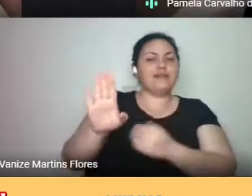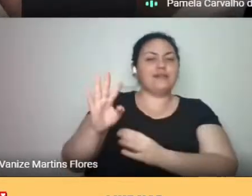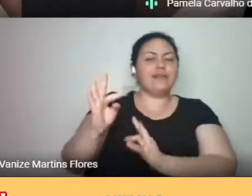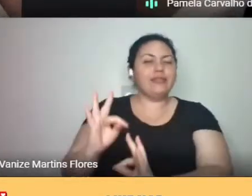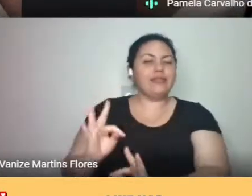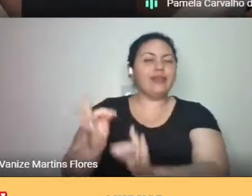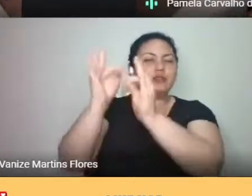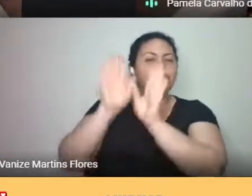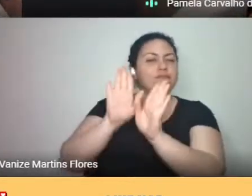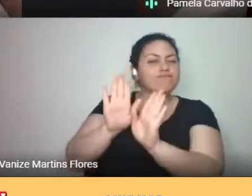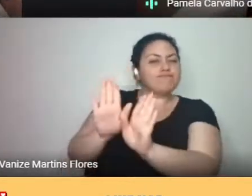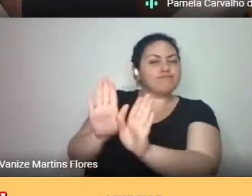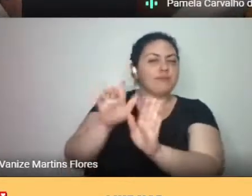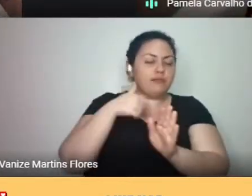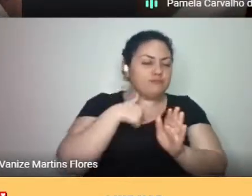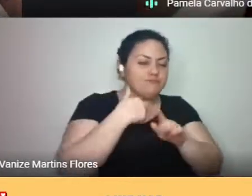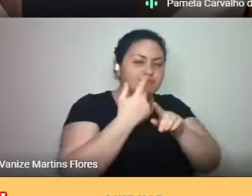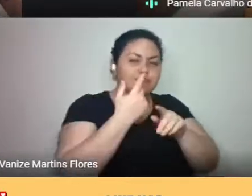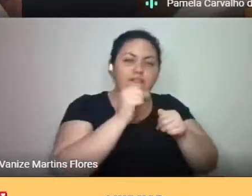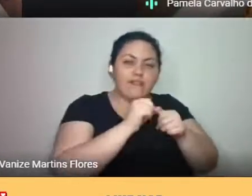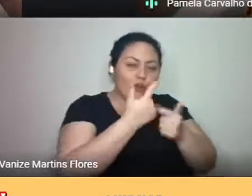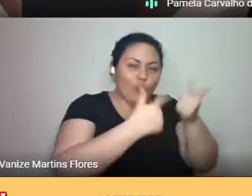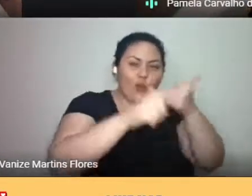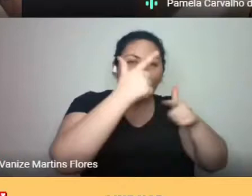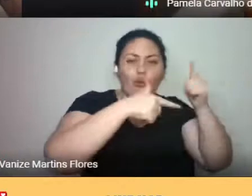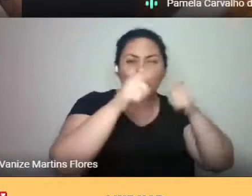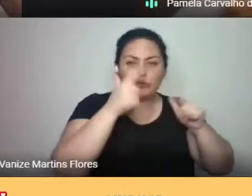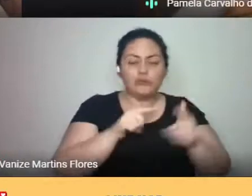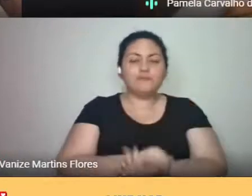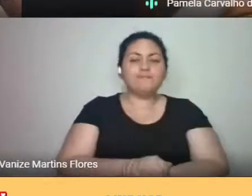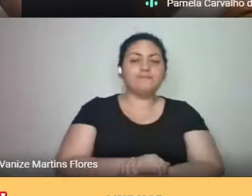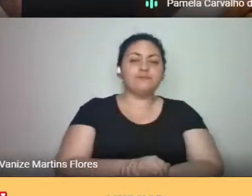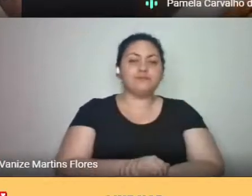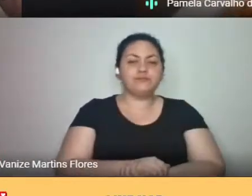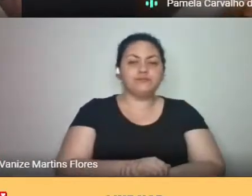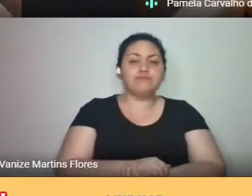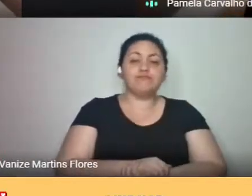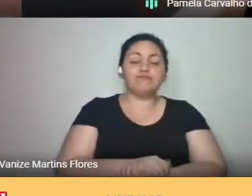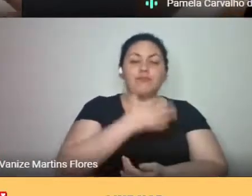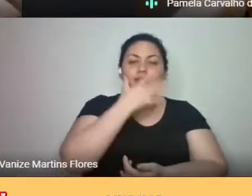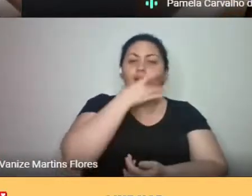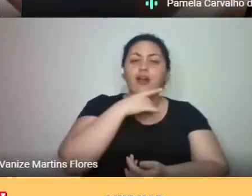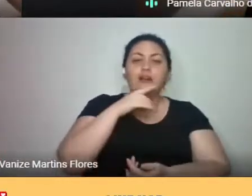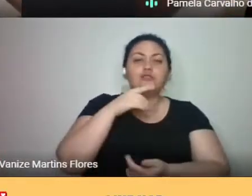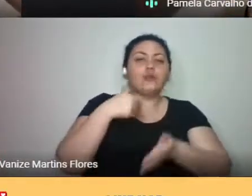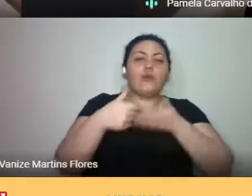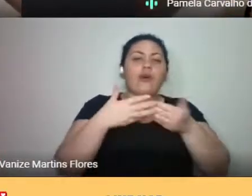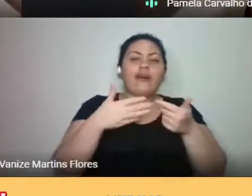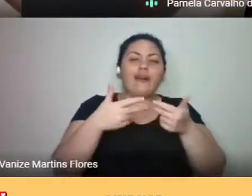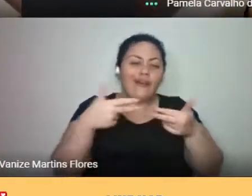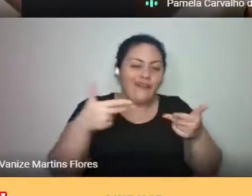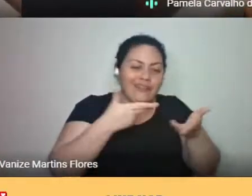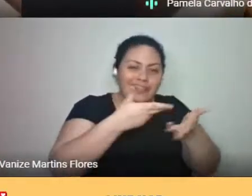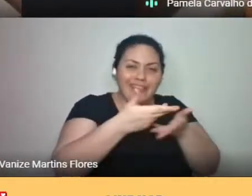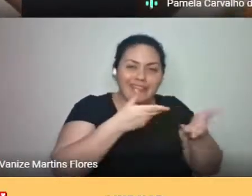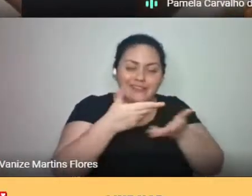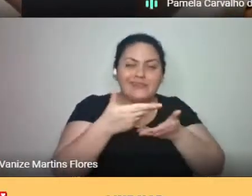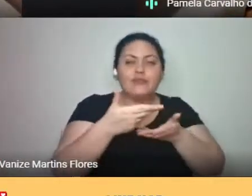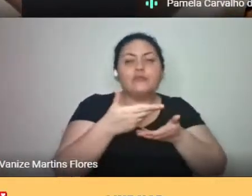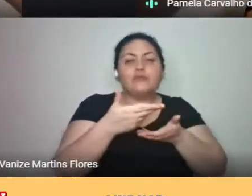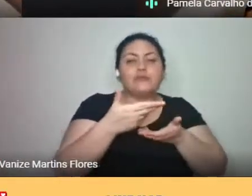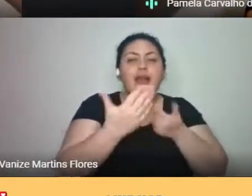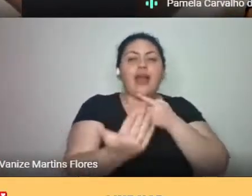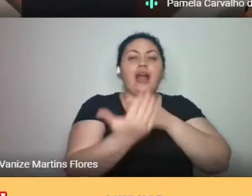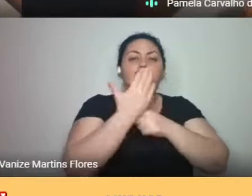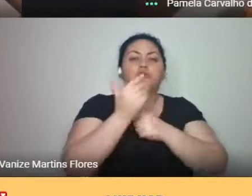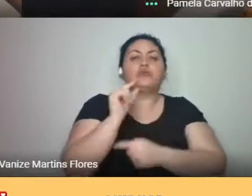Eu acho que qualquer dessas interações, mesmo que sejam mínimas, elas fazem essa função de meio que colocar as